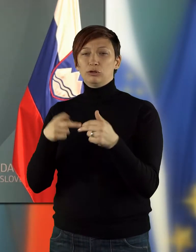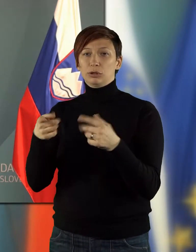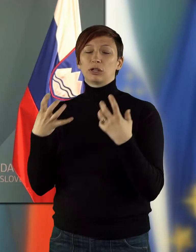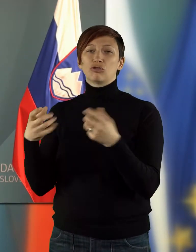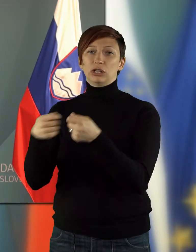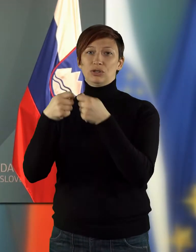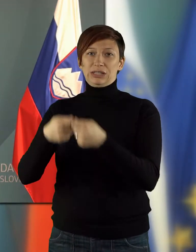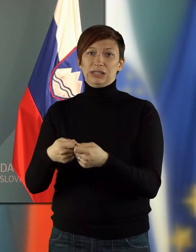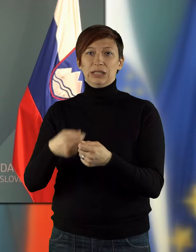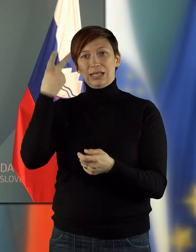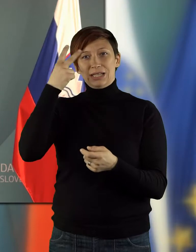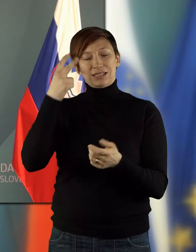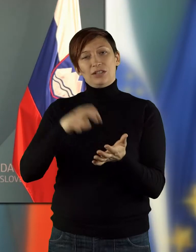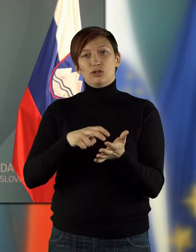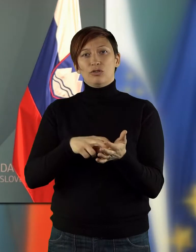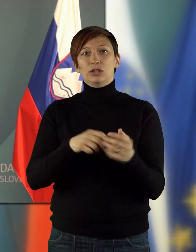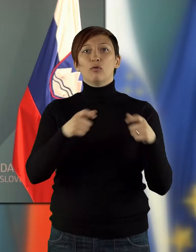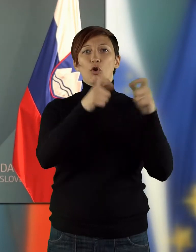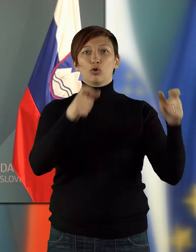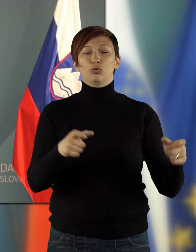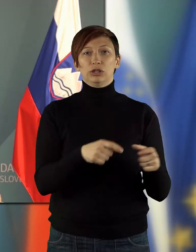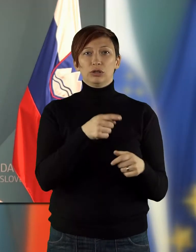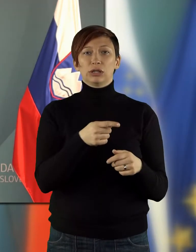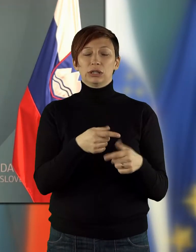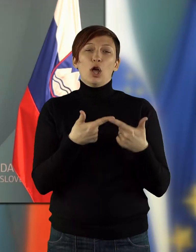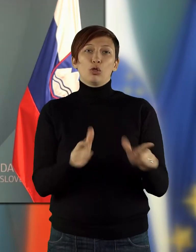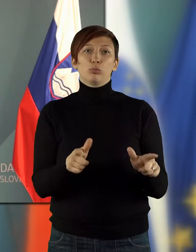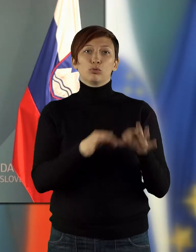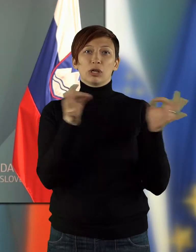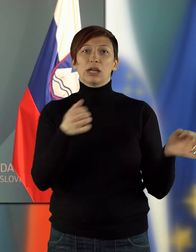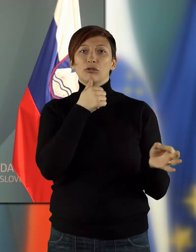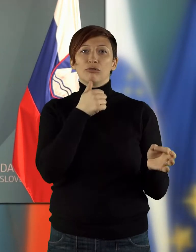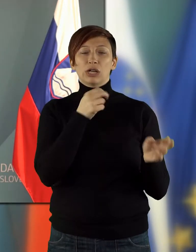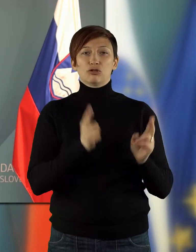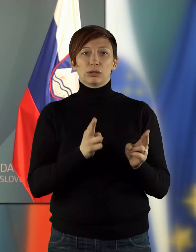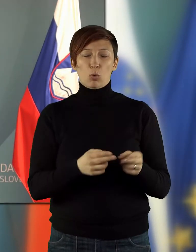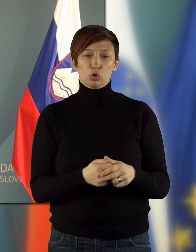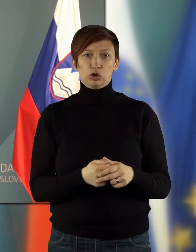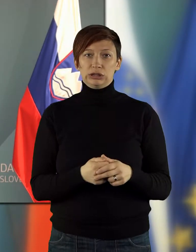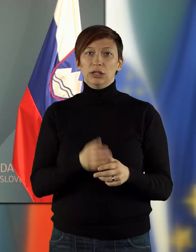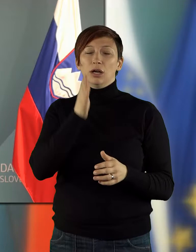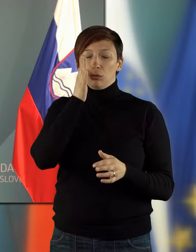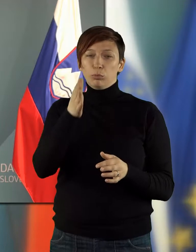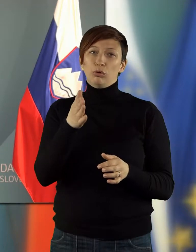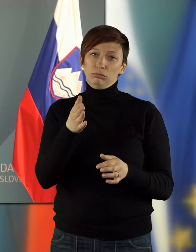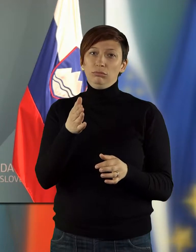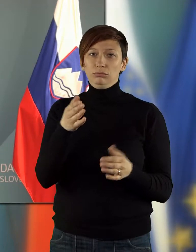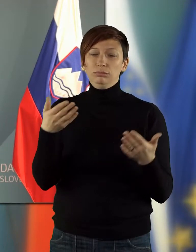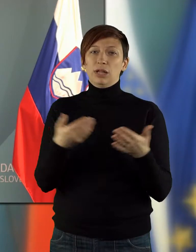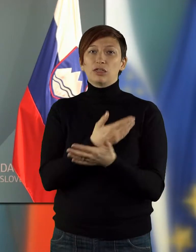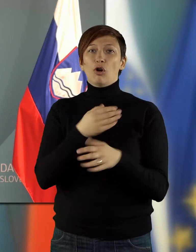bolj bliže temu, kar želijo sindikati, pa seveda še vedno v okvirih, ki jih dopuščajo javne finančne zmožnosti, pa